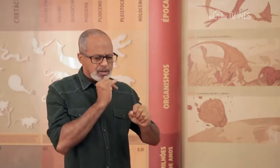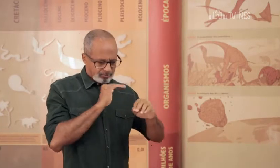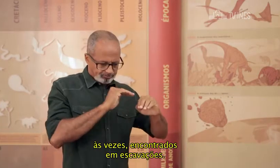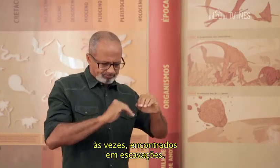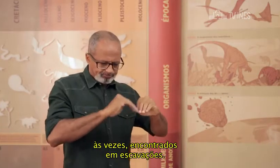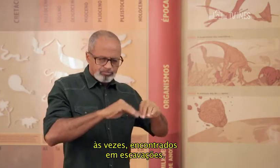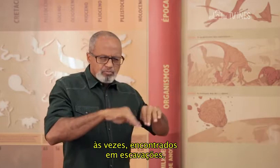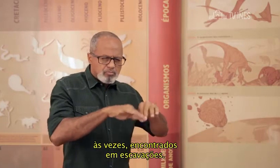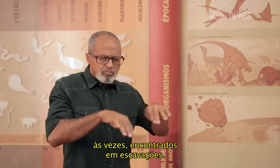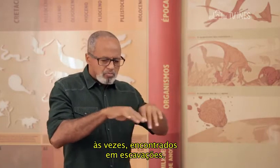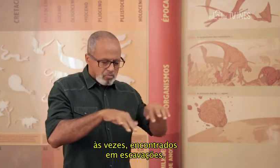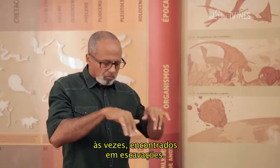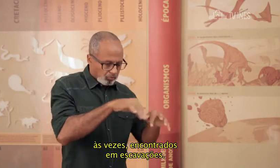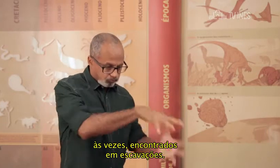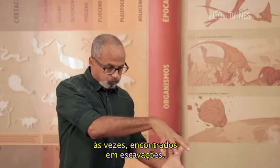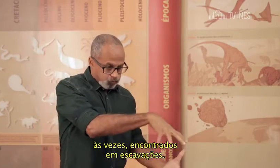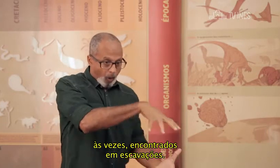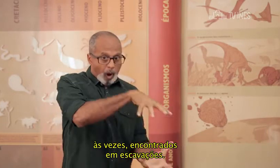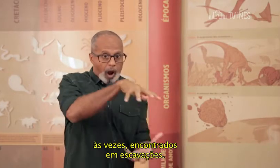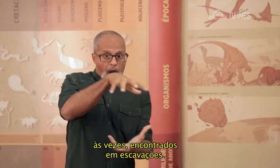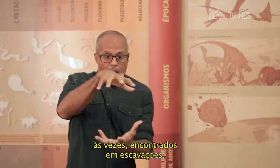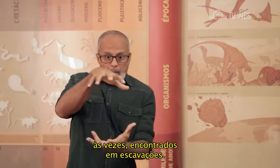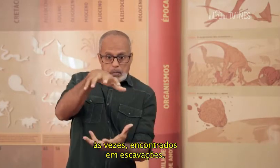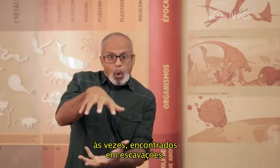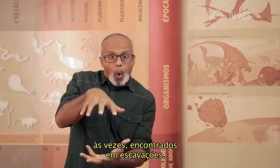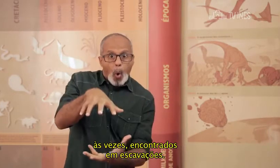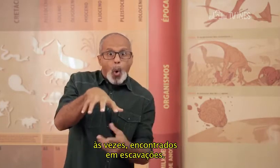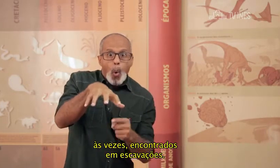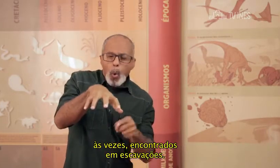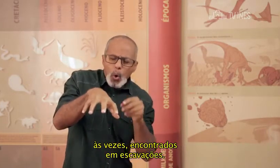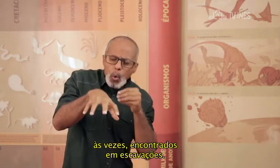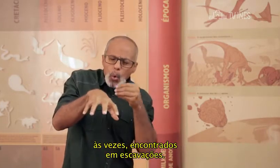Às vezes encontrados em escavações.